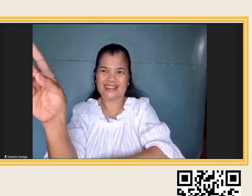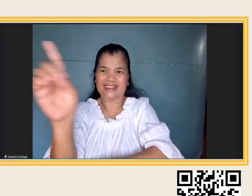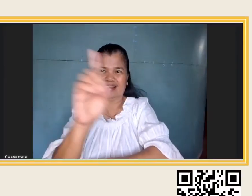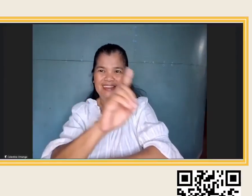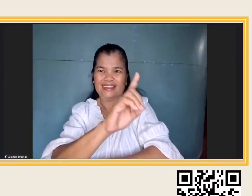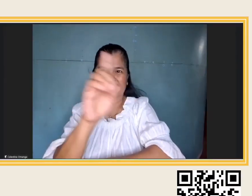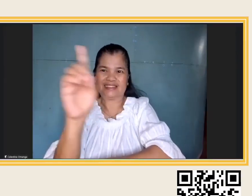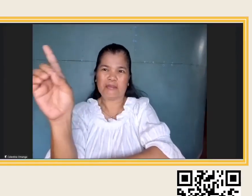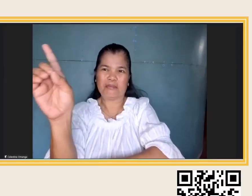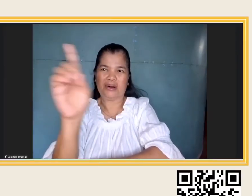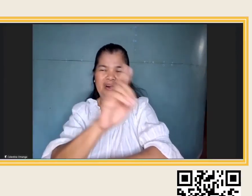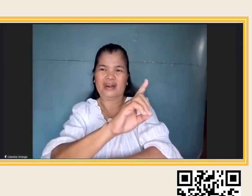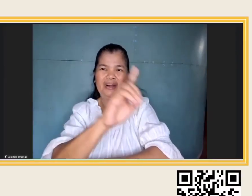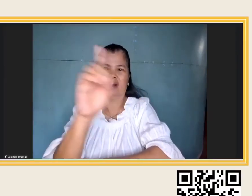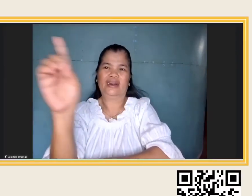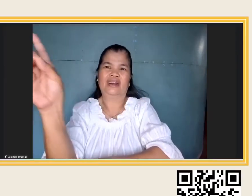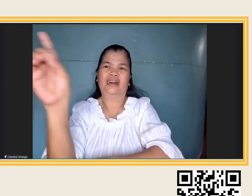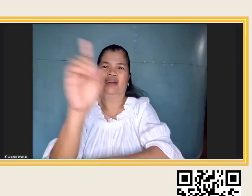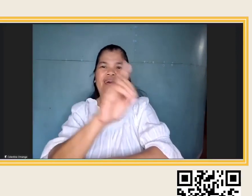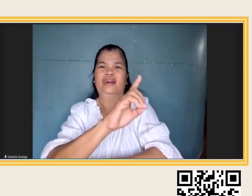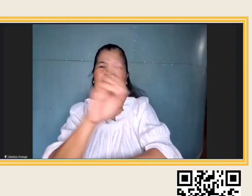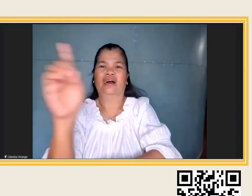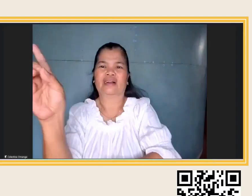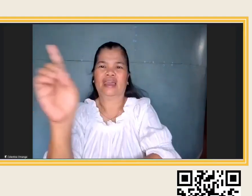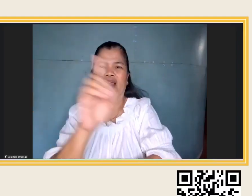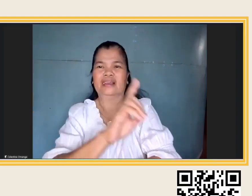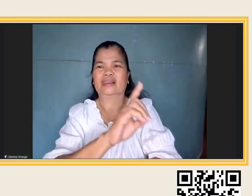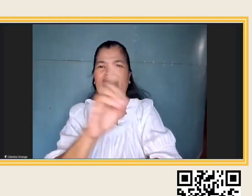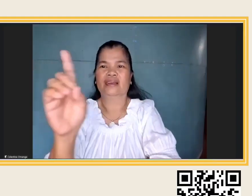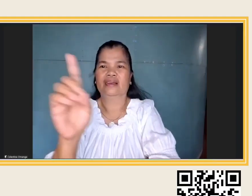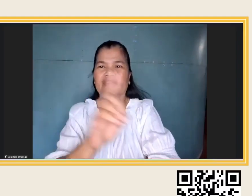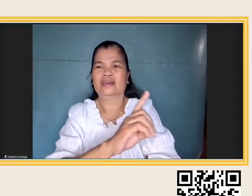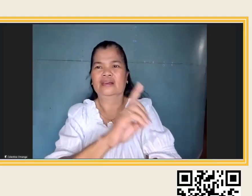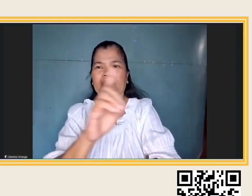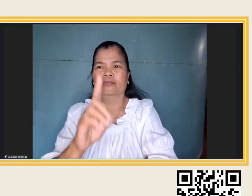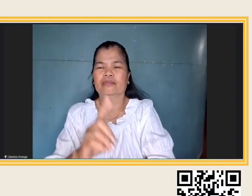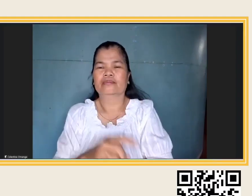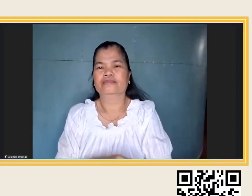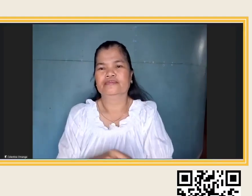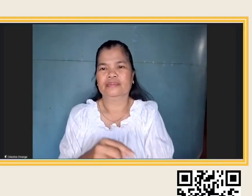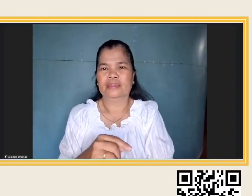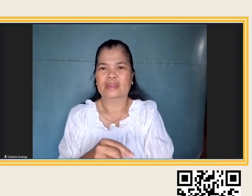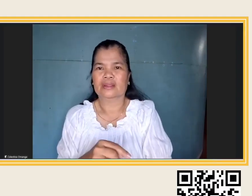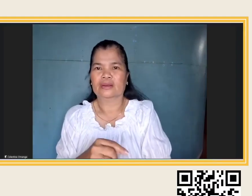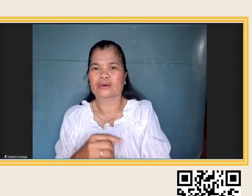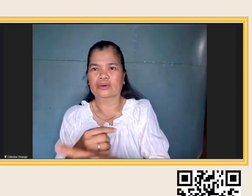ganito. December. Okay.